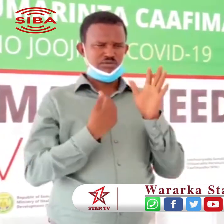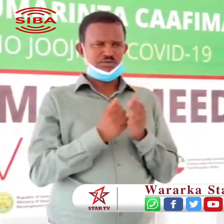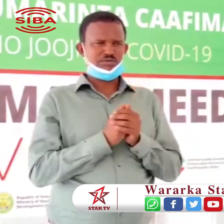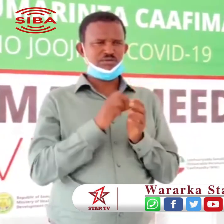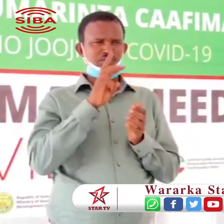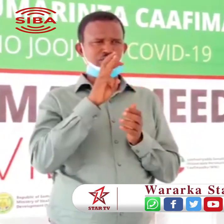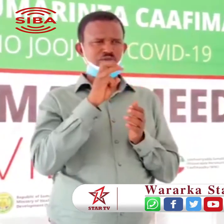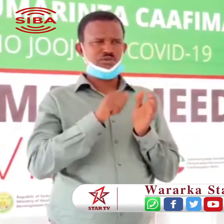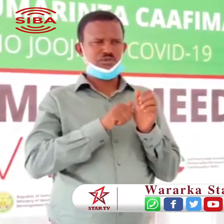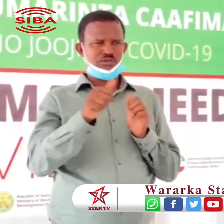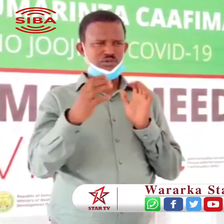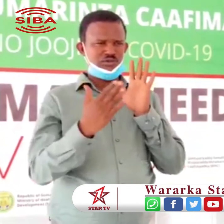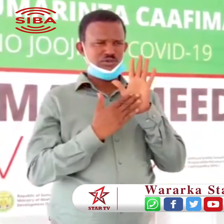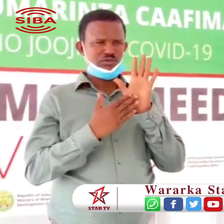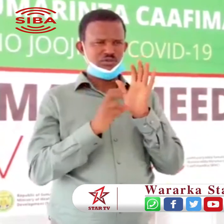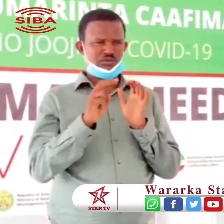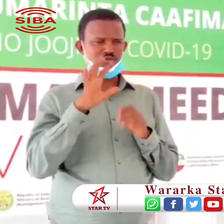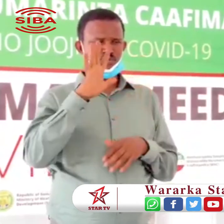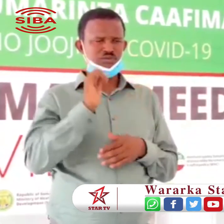39-30 waa 5 qof,